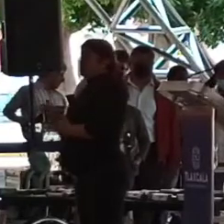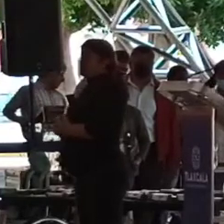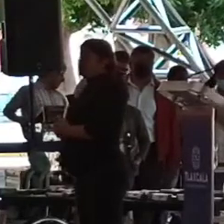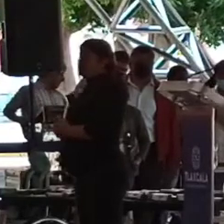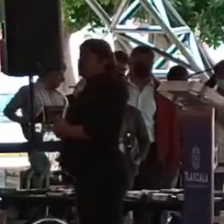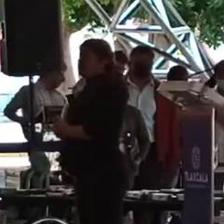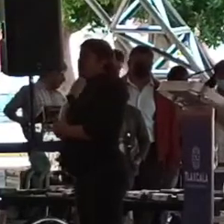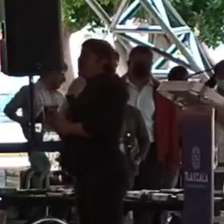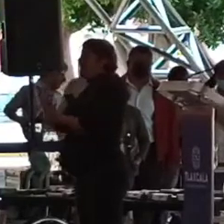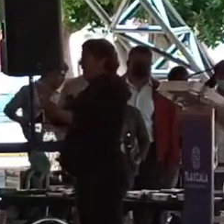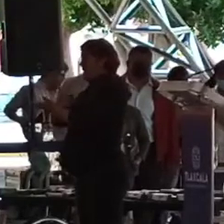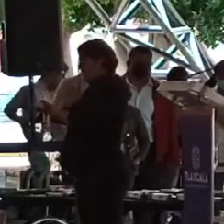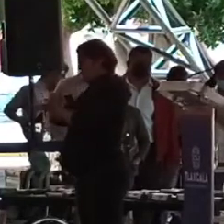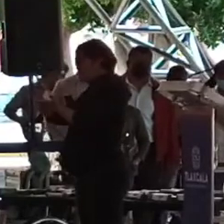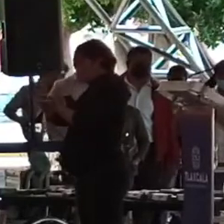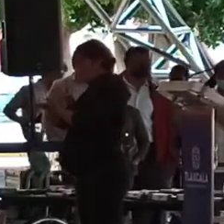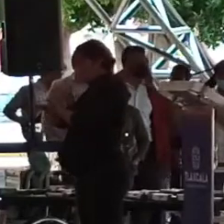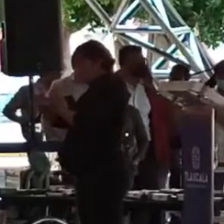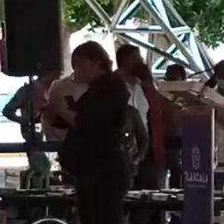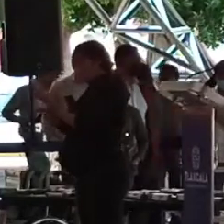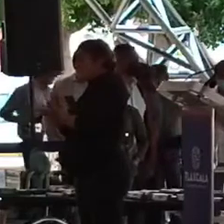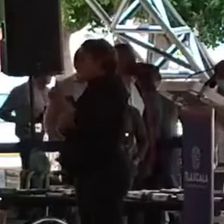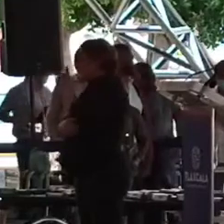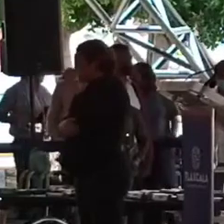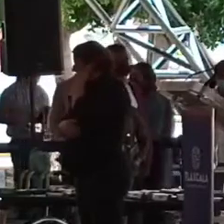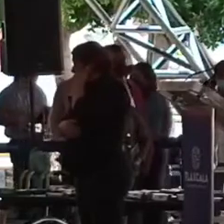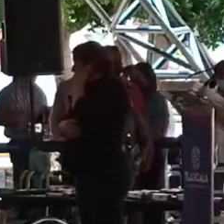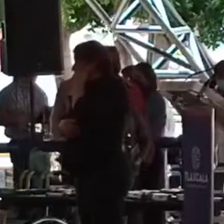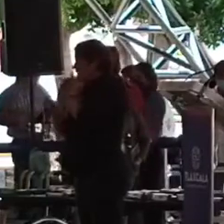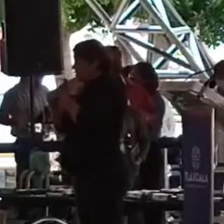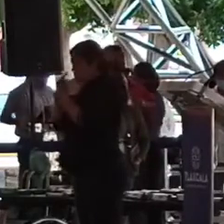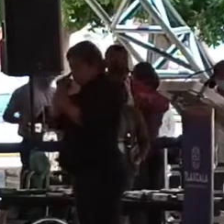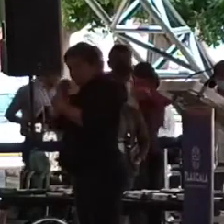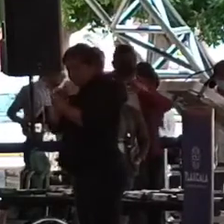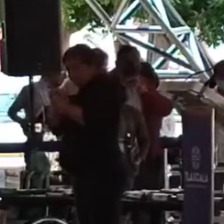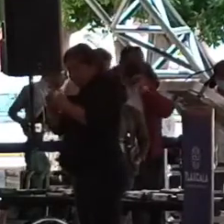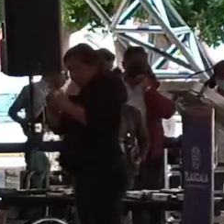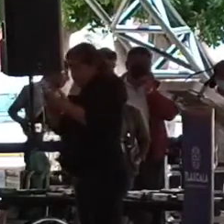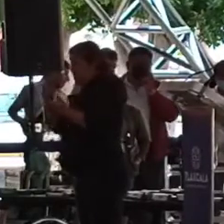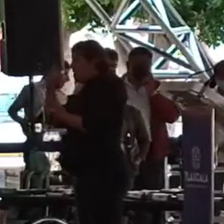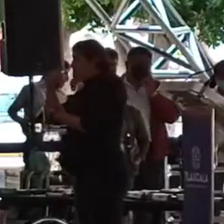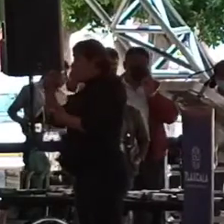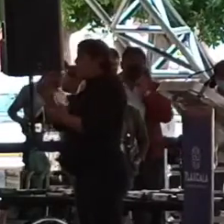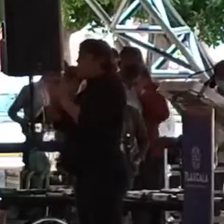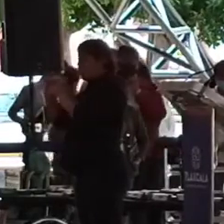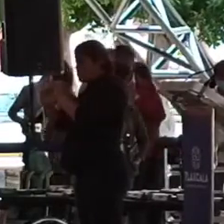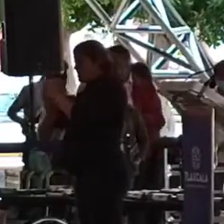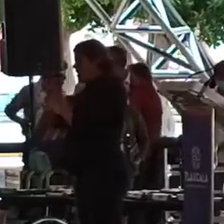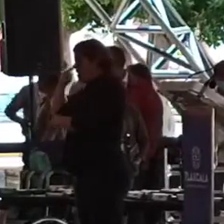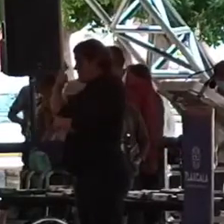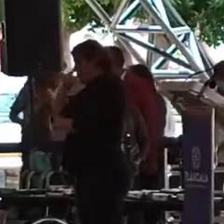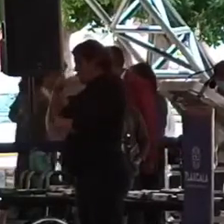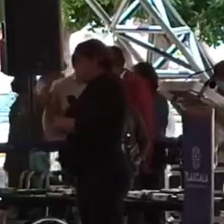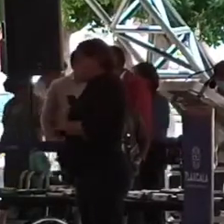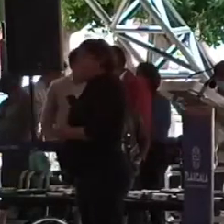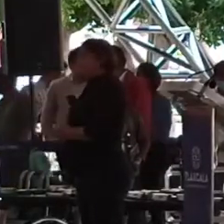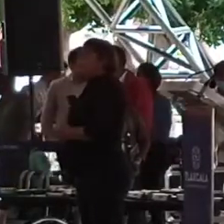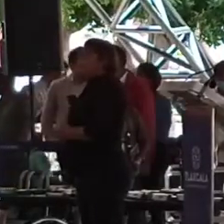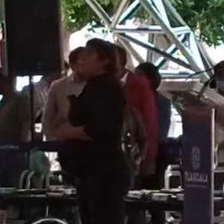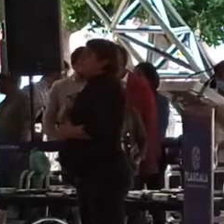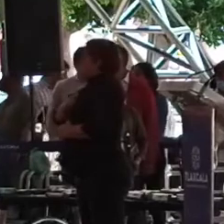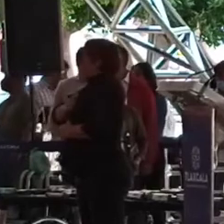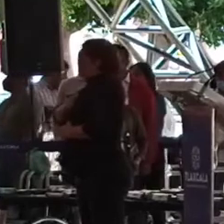la tablet, el celular, para que no nos afectemos nuestra vista. Me da mucho gusto